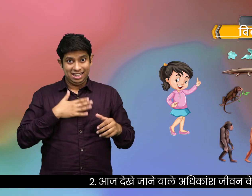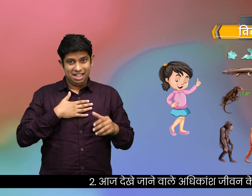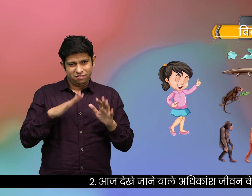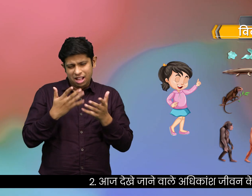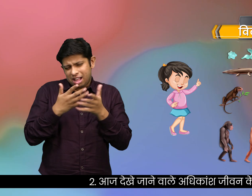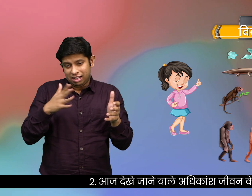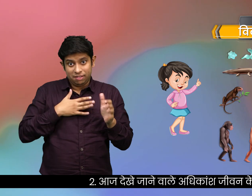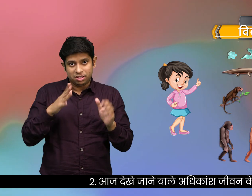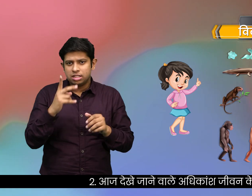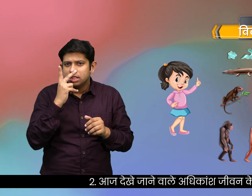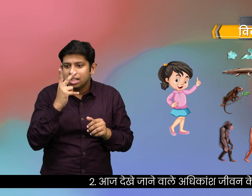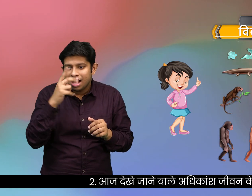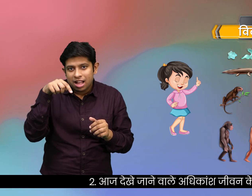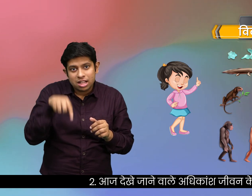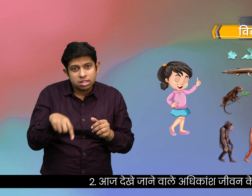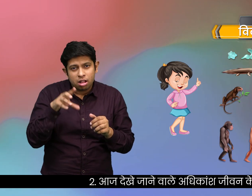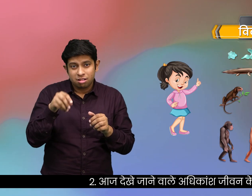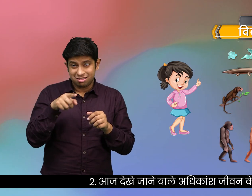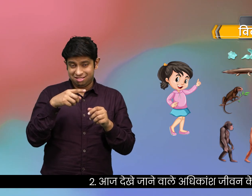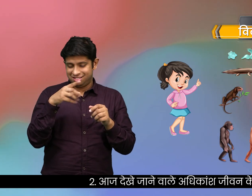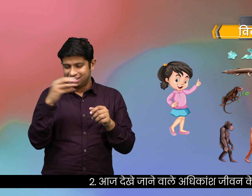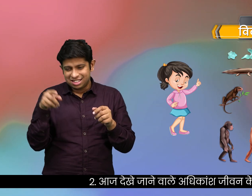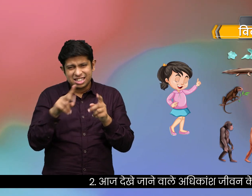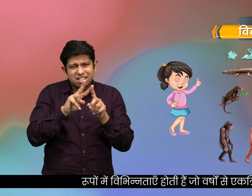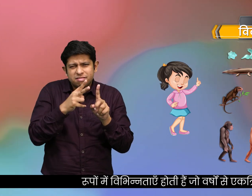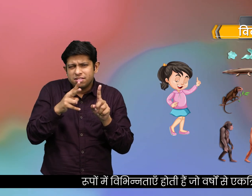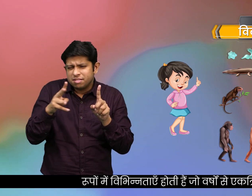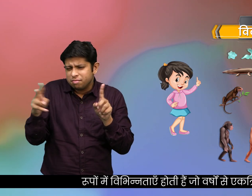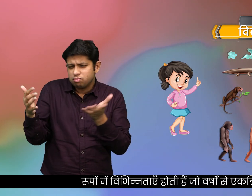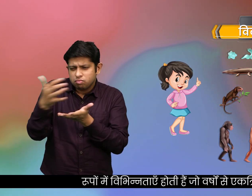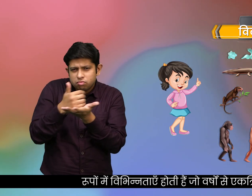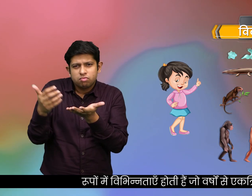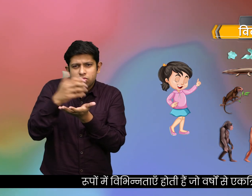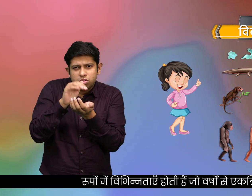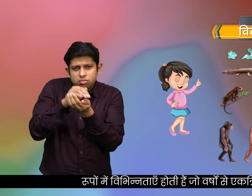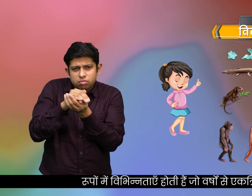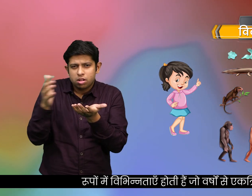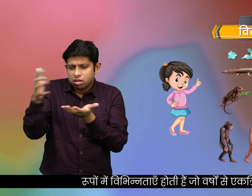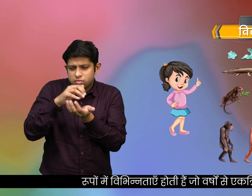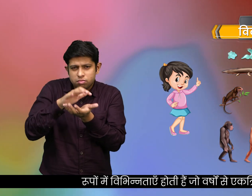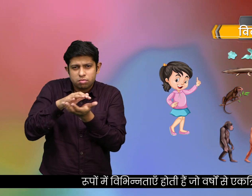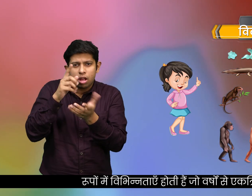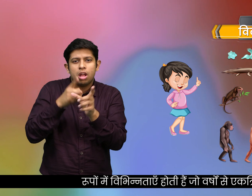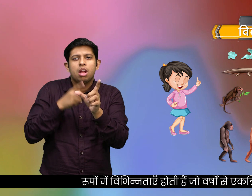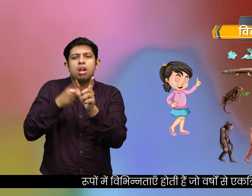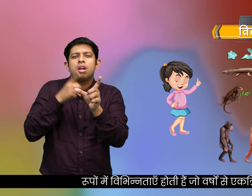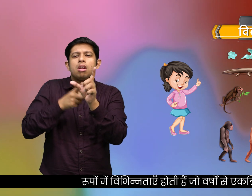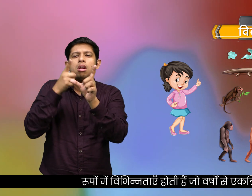दूसरा, आज देखे जाने वाले अधिकांश जीवन के रूपों में विभिन्नताएं होती है जो वर्षों से